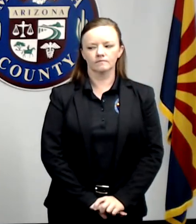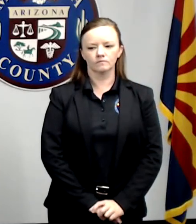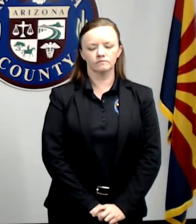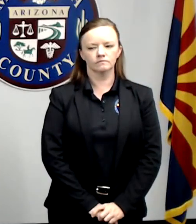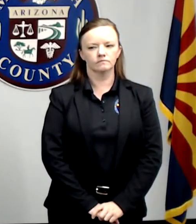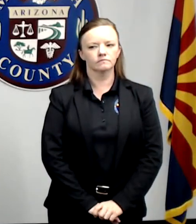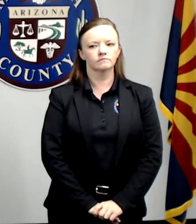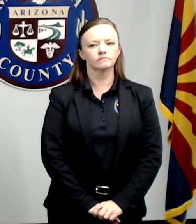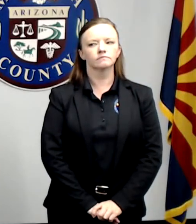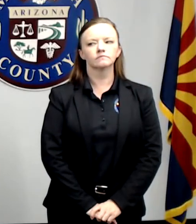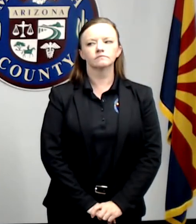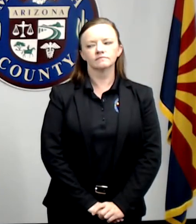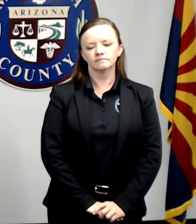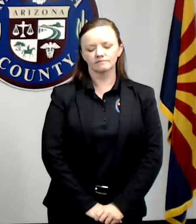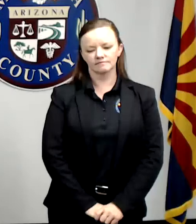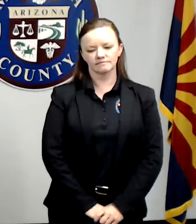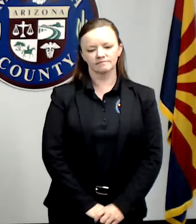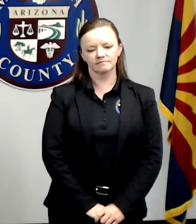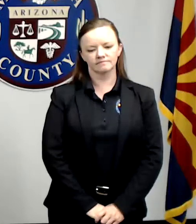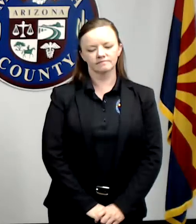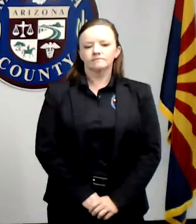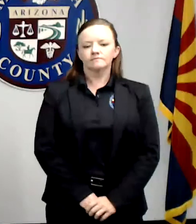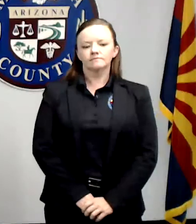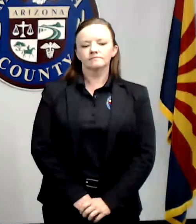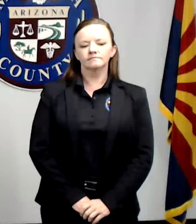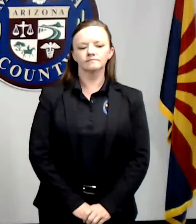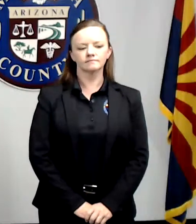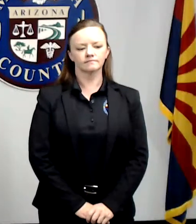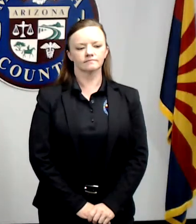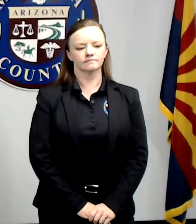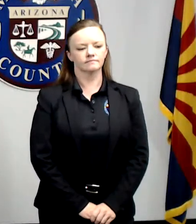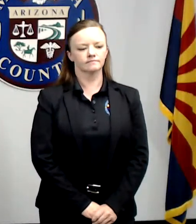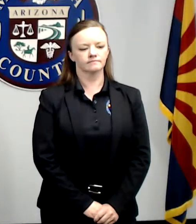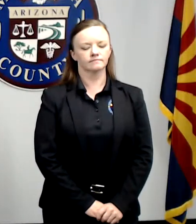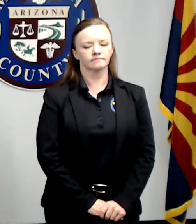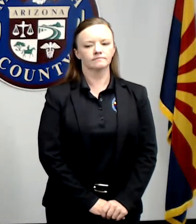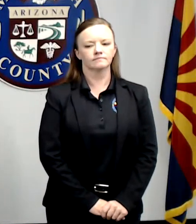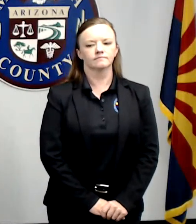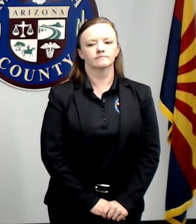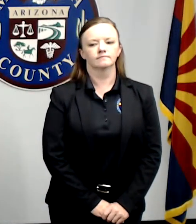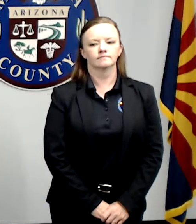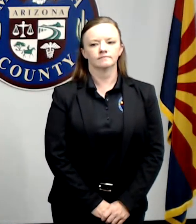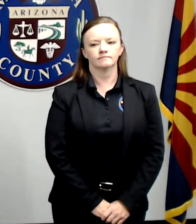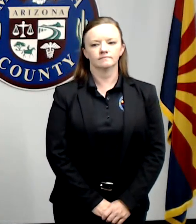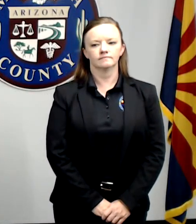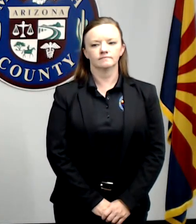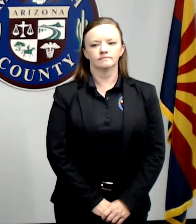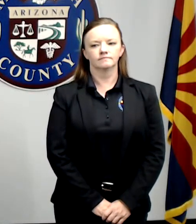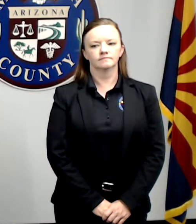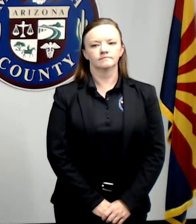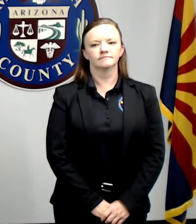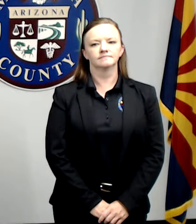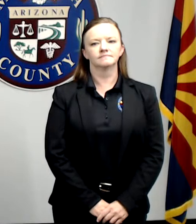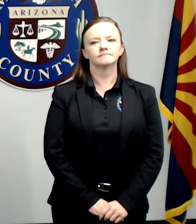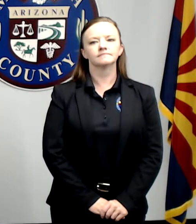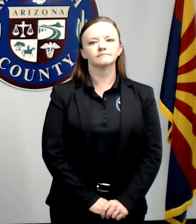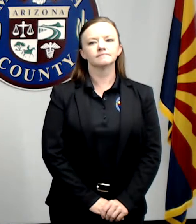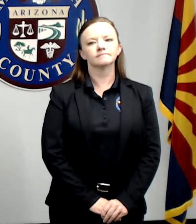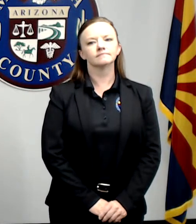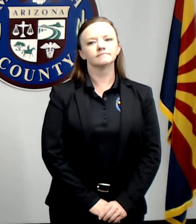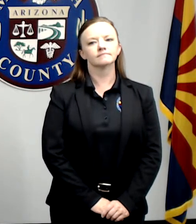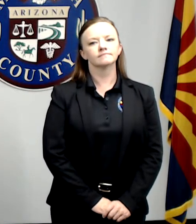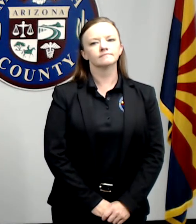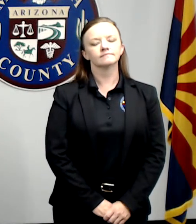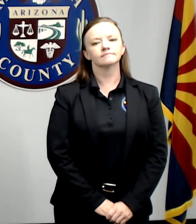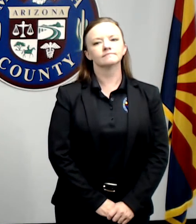de COVID-19 existía ya la confianza de la comunidad, confianza en la comunidad y sobre todo para que exista la confidencialidad. Por eso es